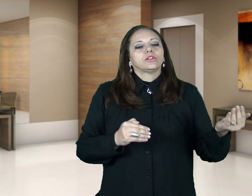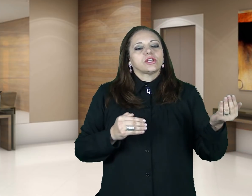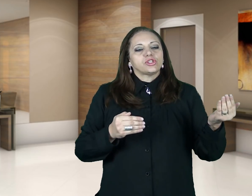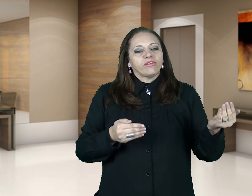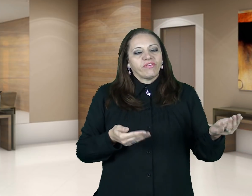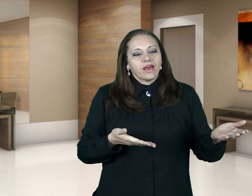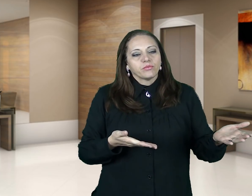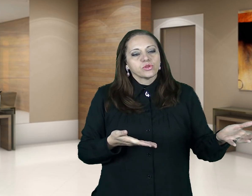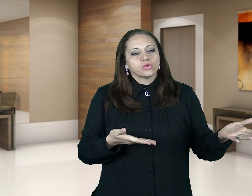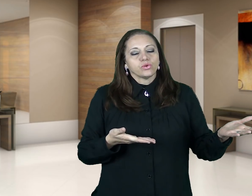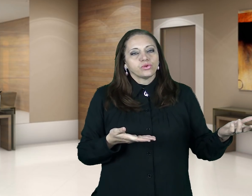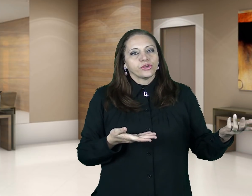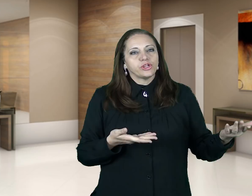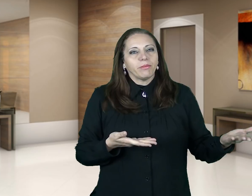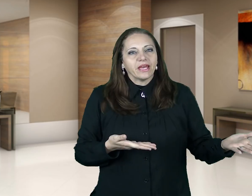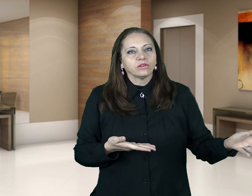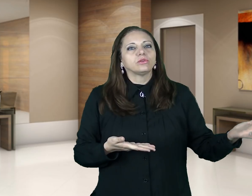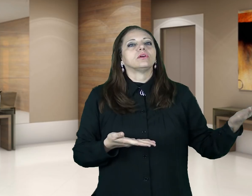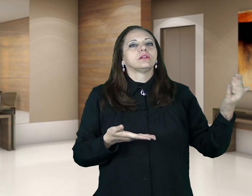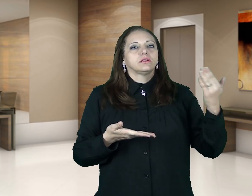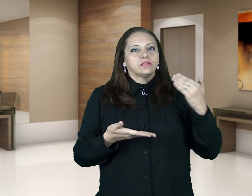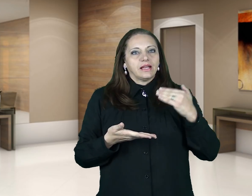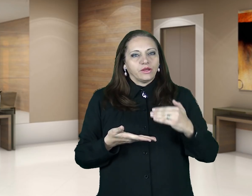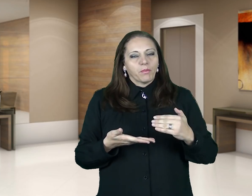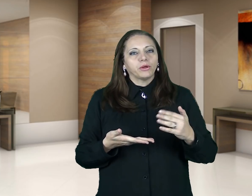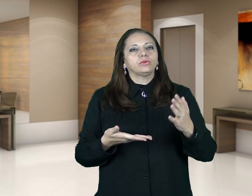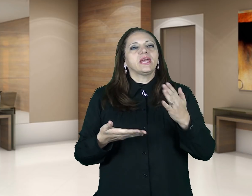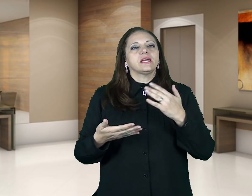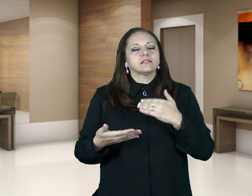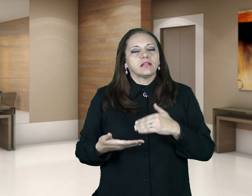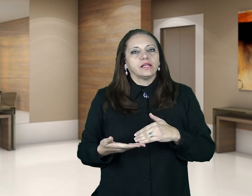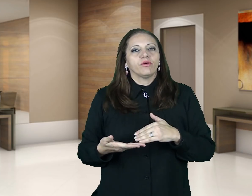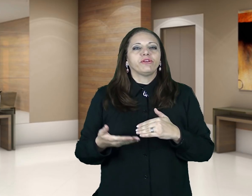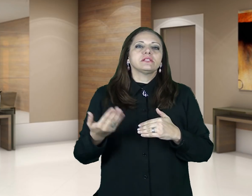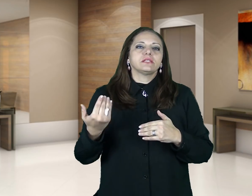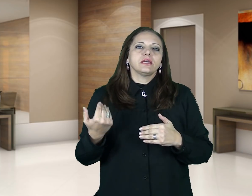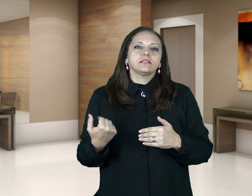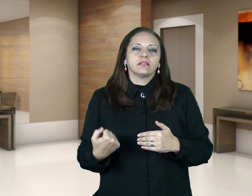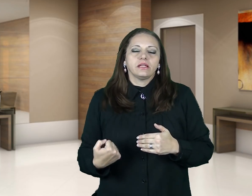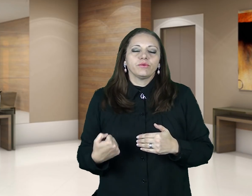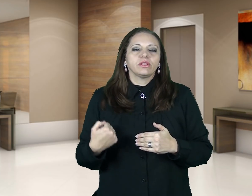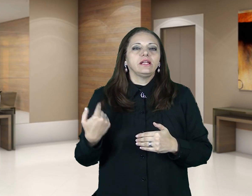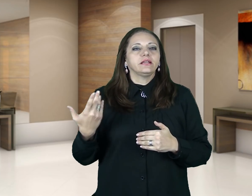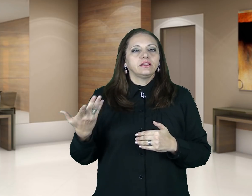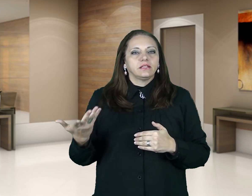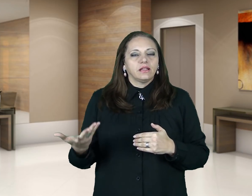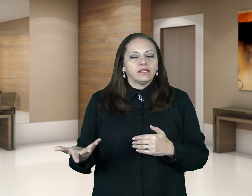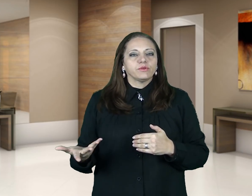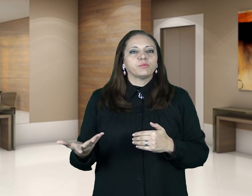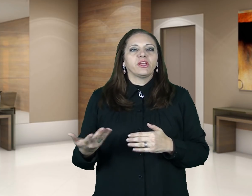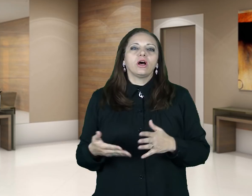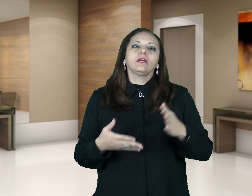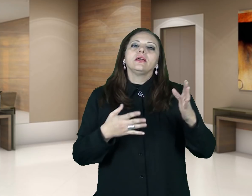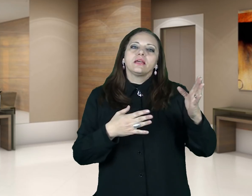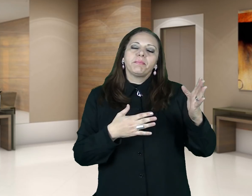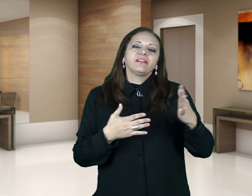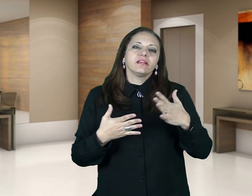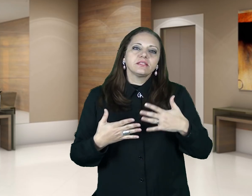nós tivemos o surgimento da língua portuguesa, da língua francesa, da língua italiana, da língua espanhola, que pertencem